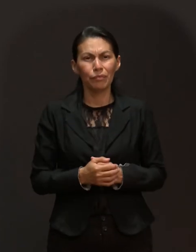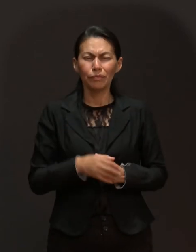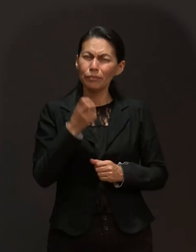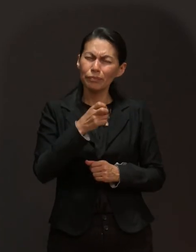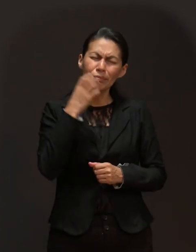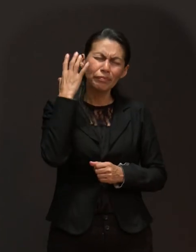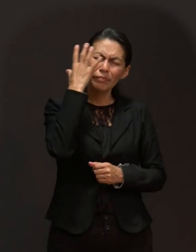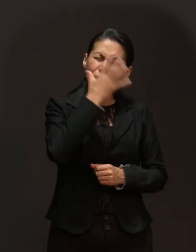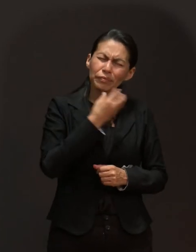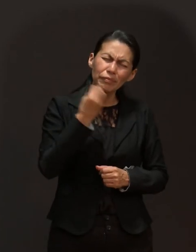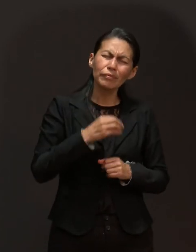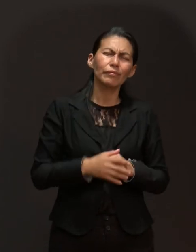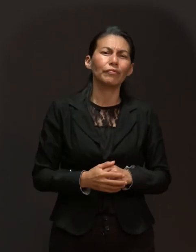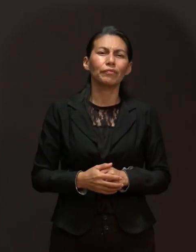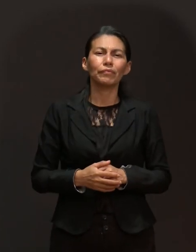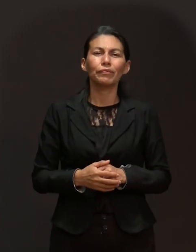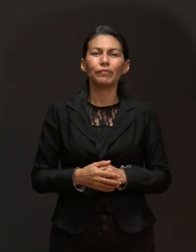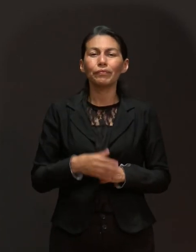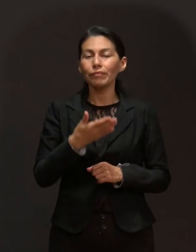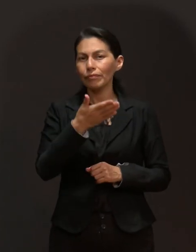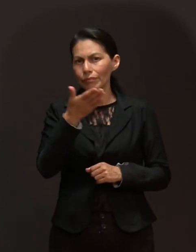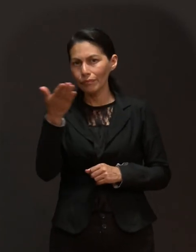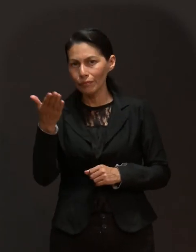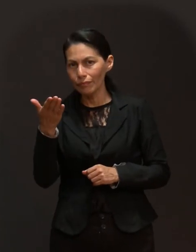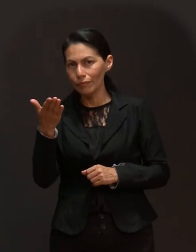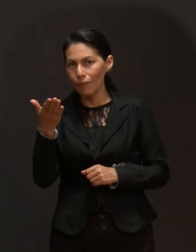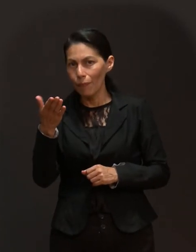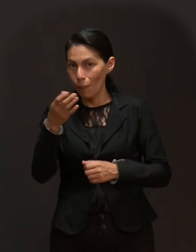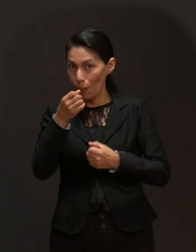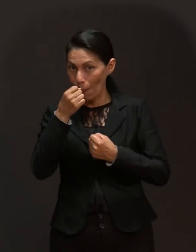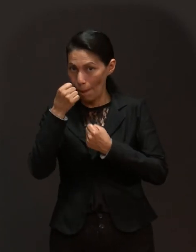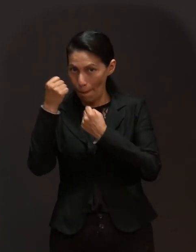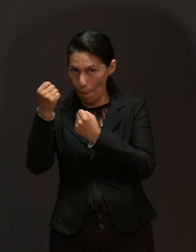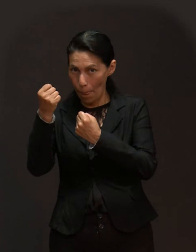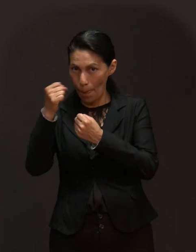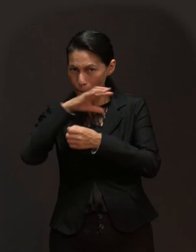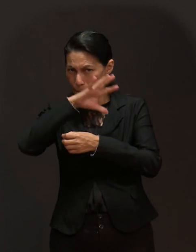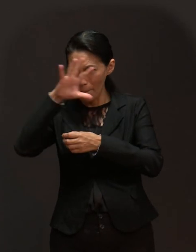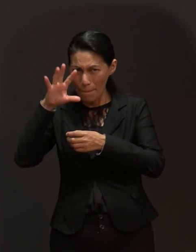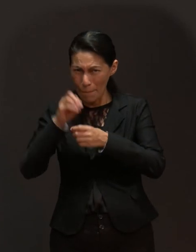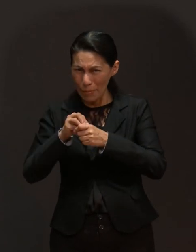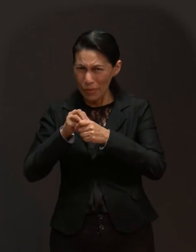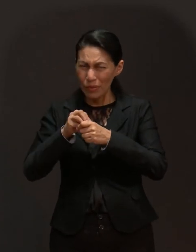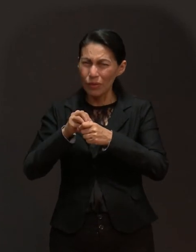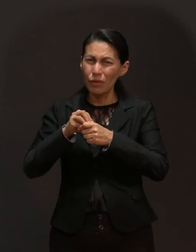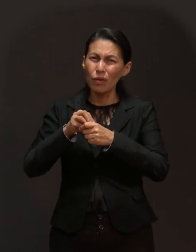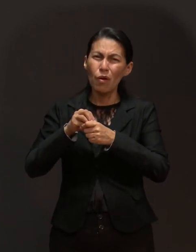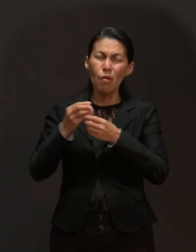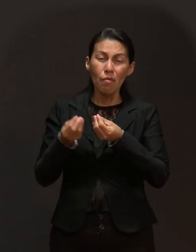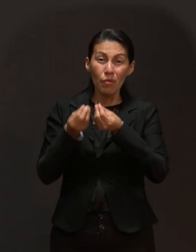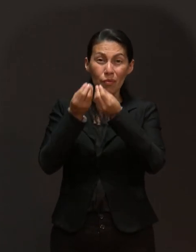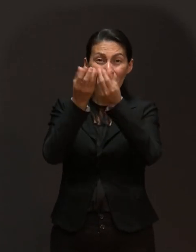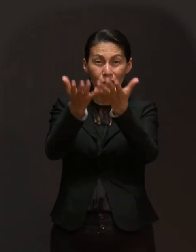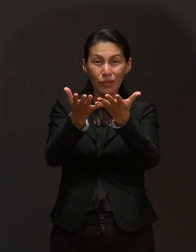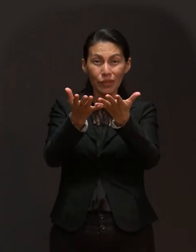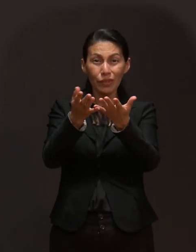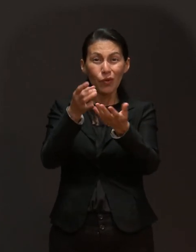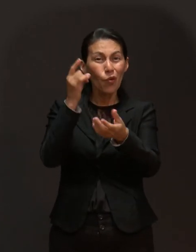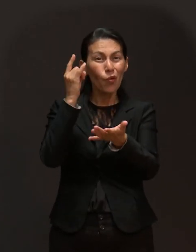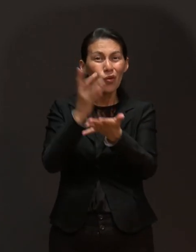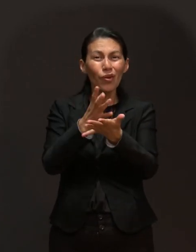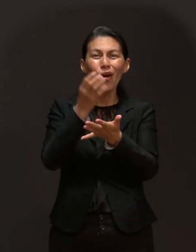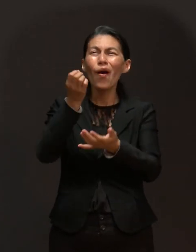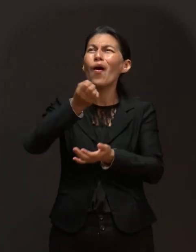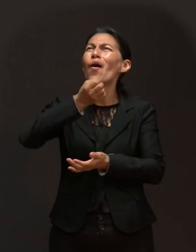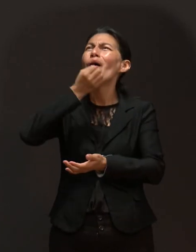esto es maravilloso queridos todo ese poder está a tu alcance a través del poder de la